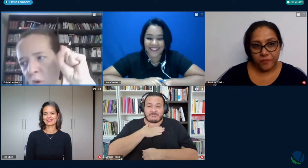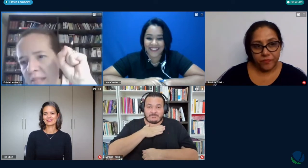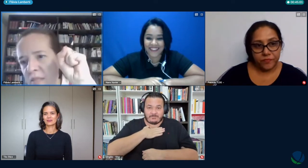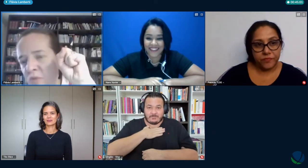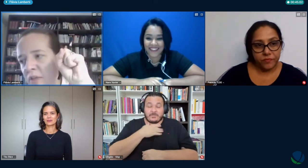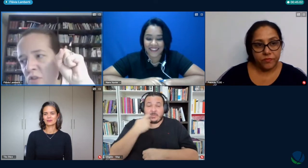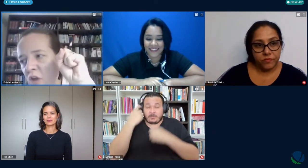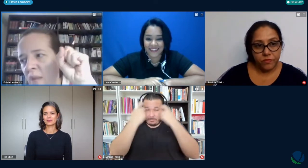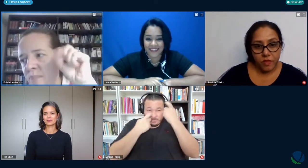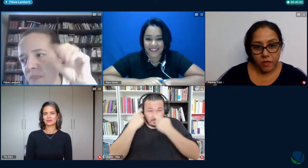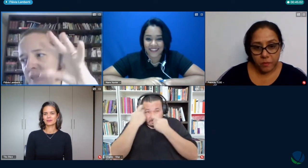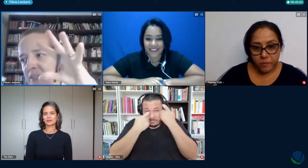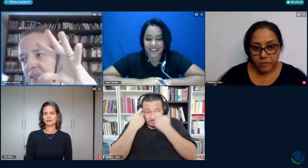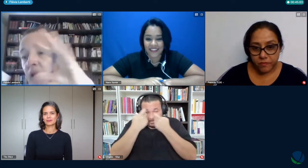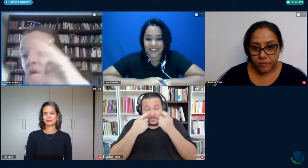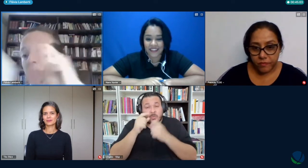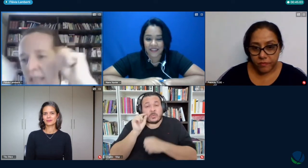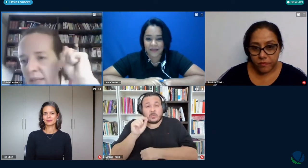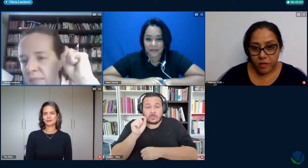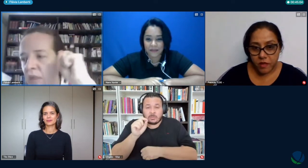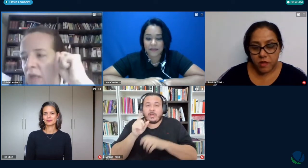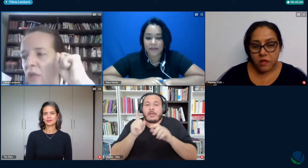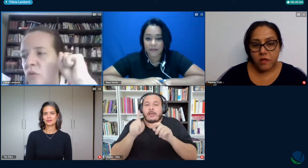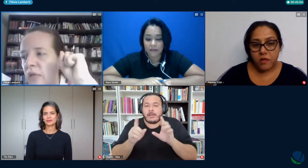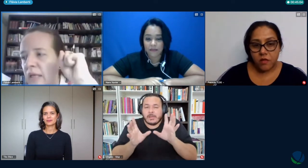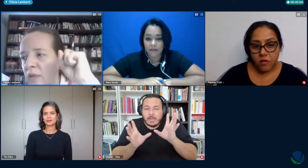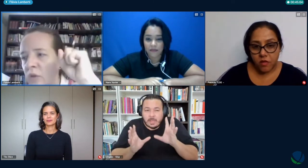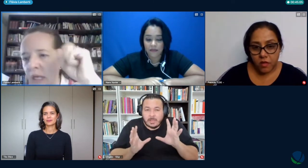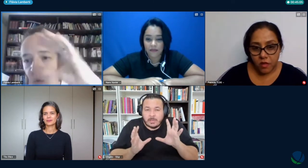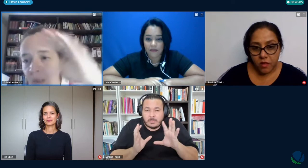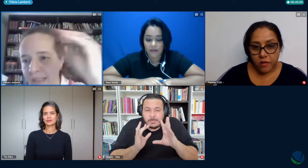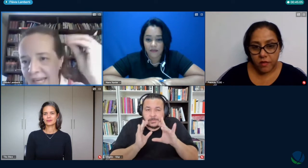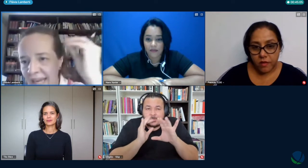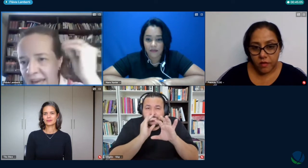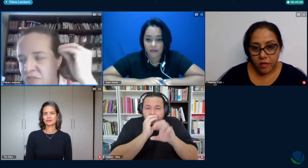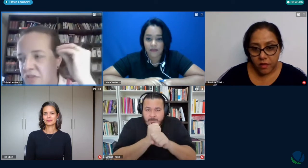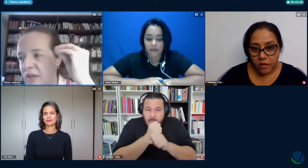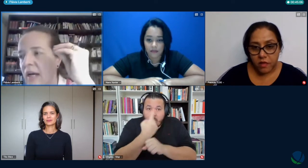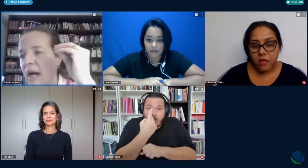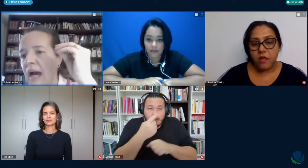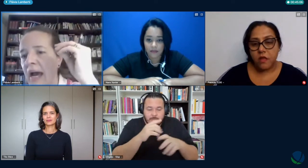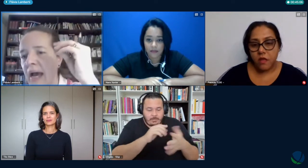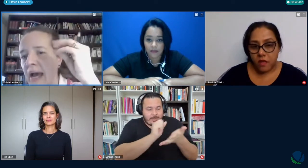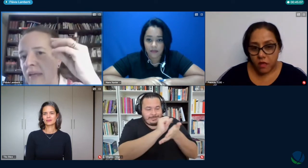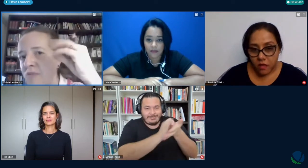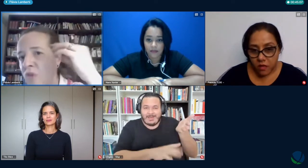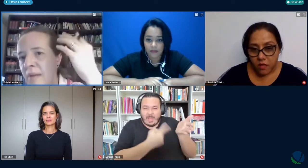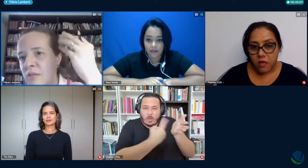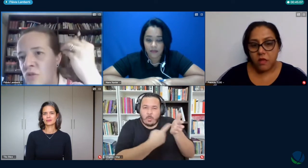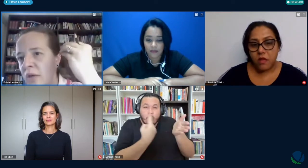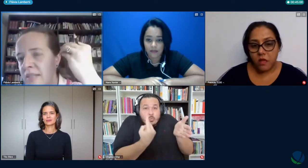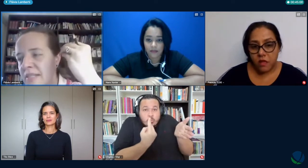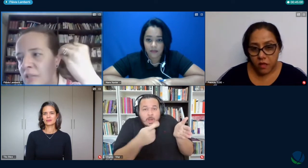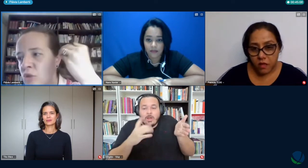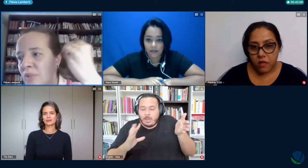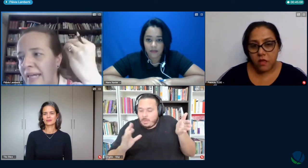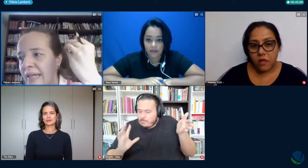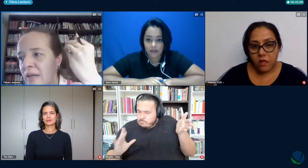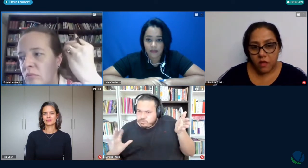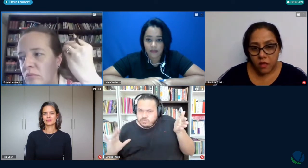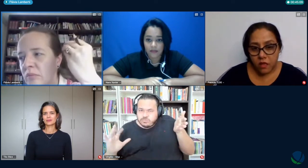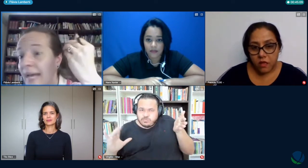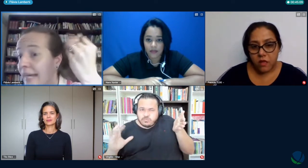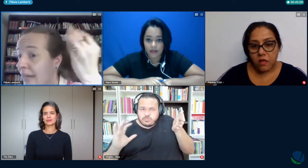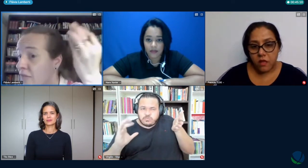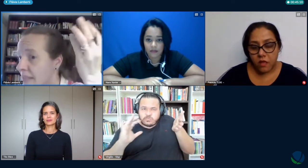A minha preocupação foi só assim, reunir em uma tarefa informações que